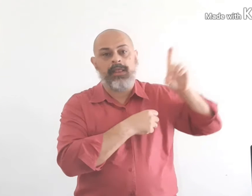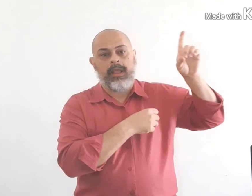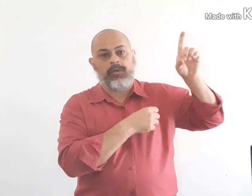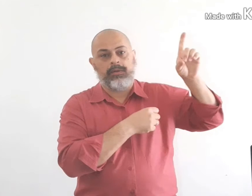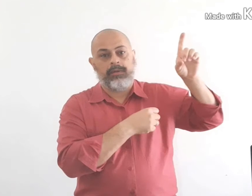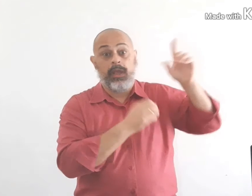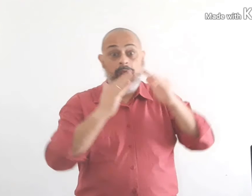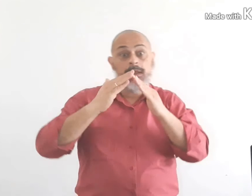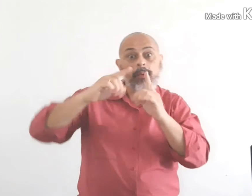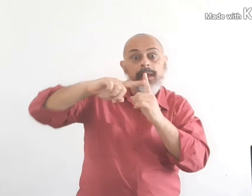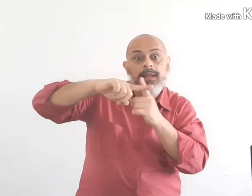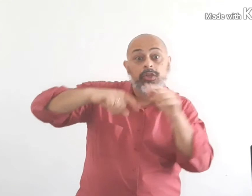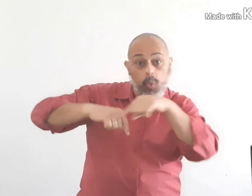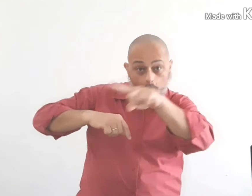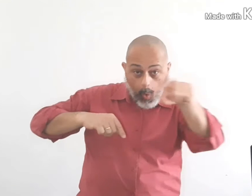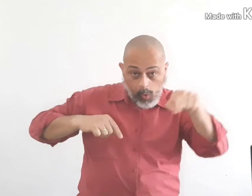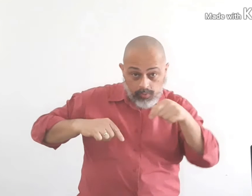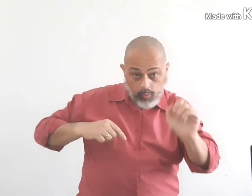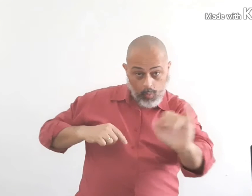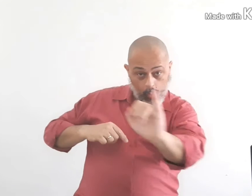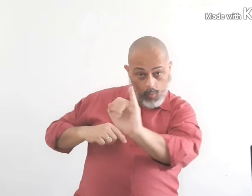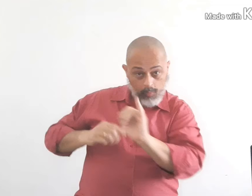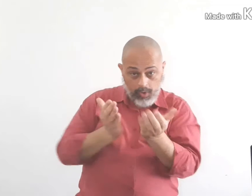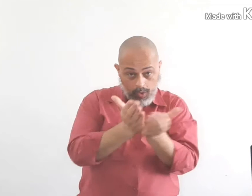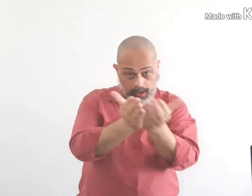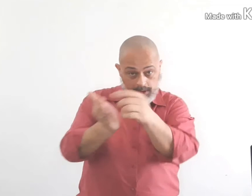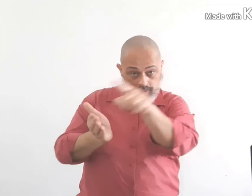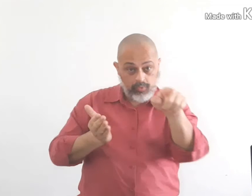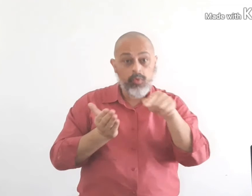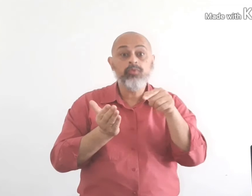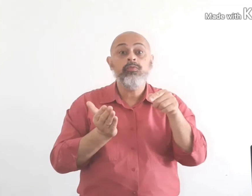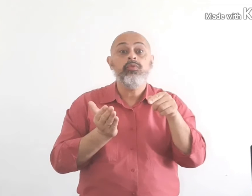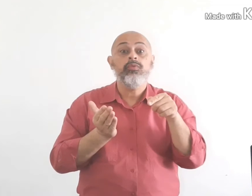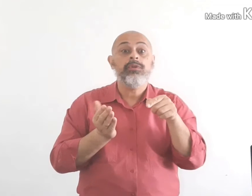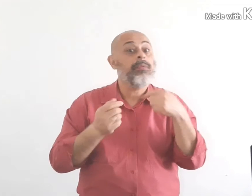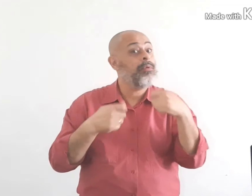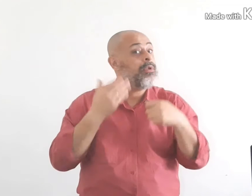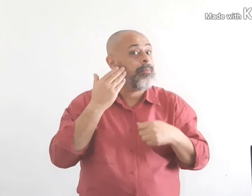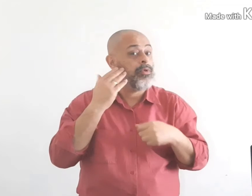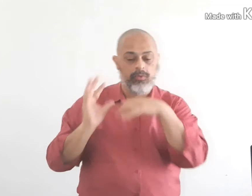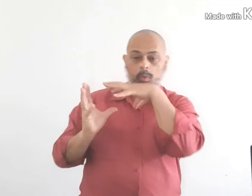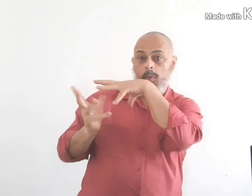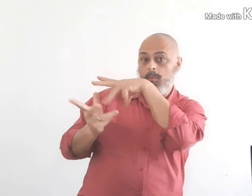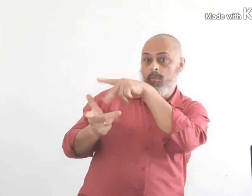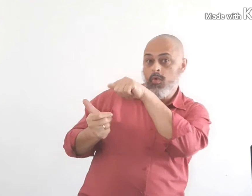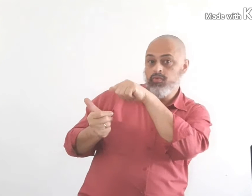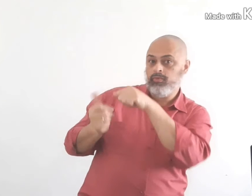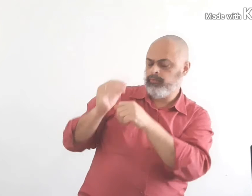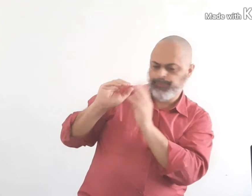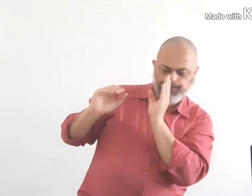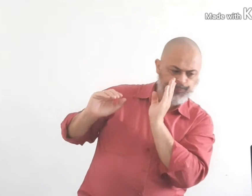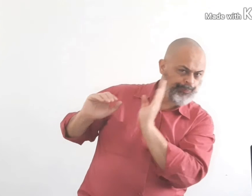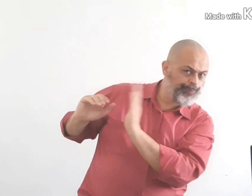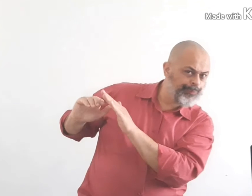Senhor, ela fecha os seus ouvidos aos ensinos que estão por aí, que não tem nada a